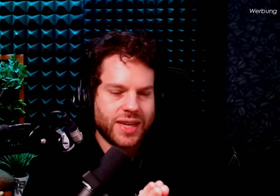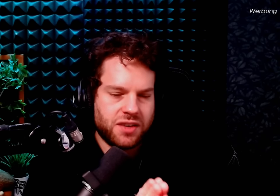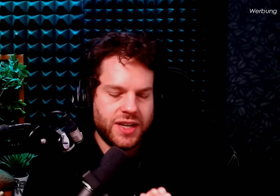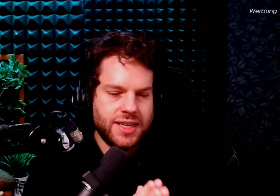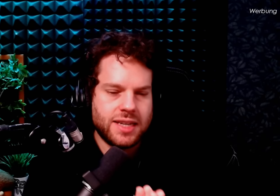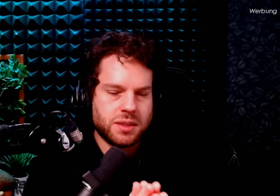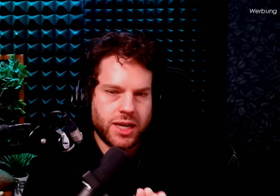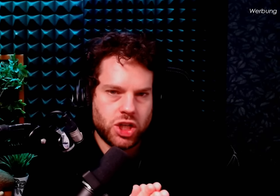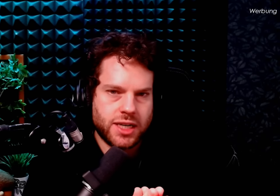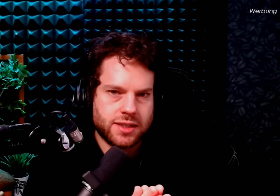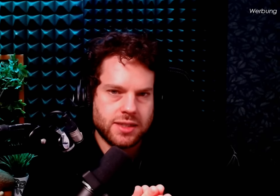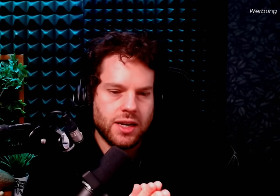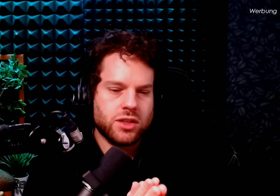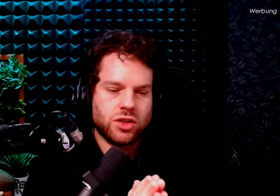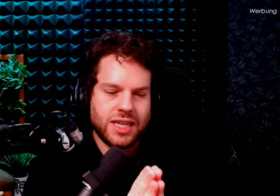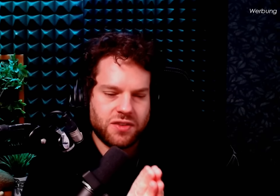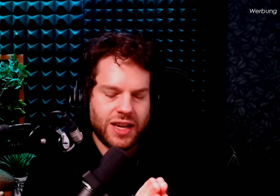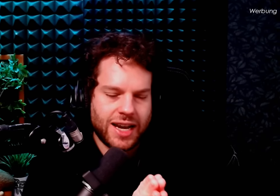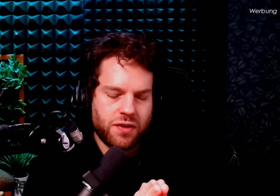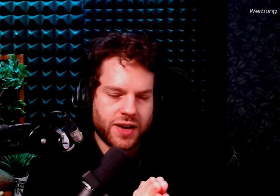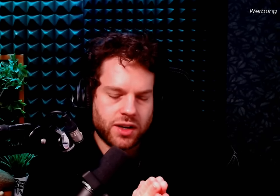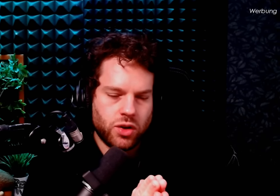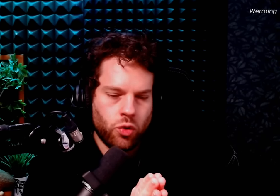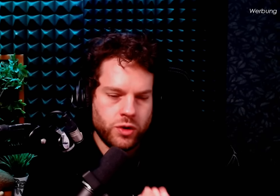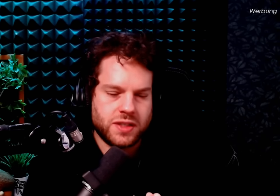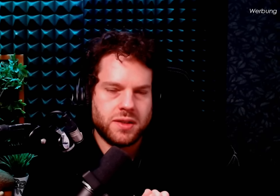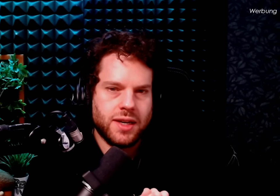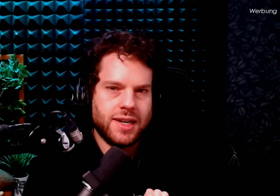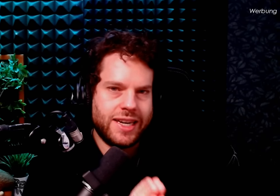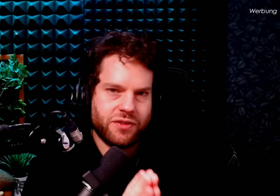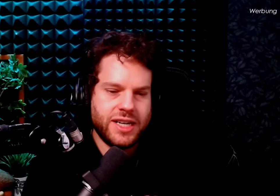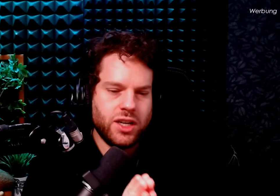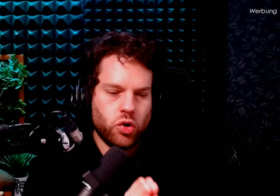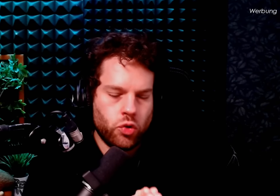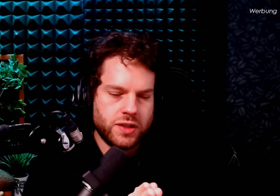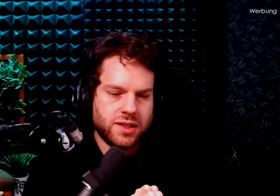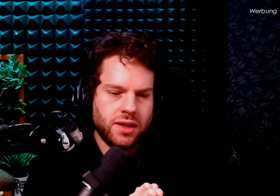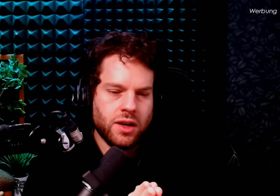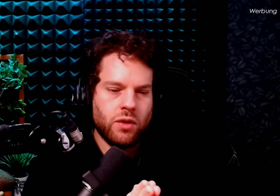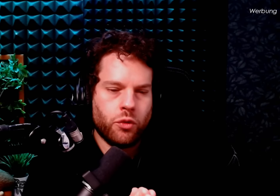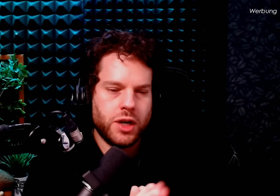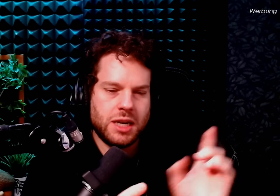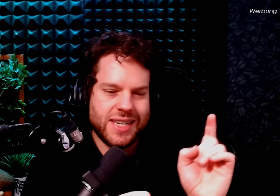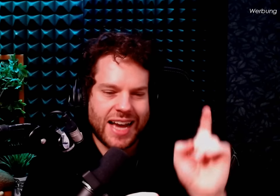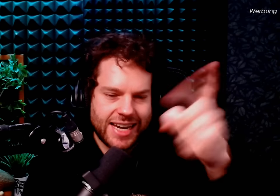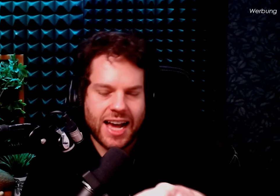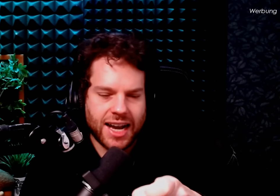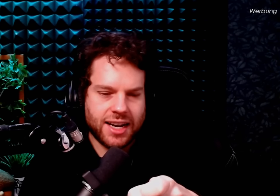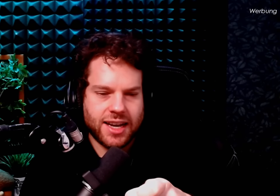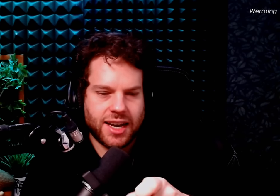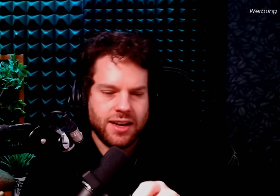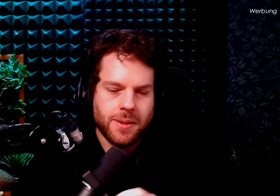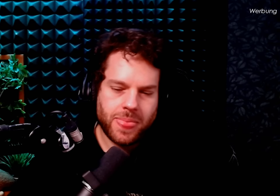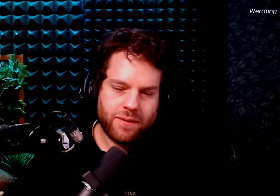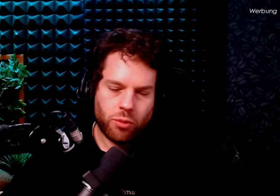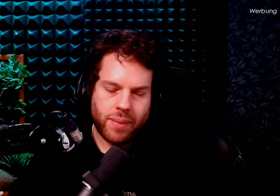Ich will nichts Menschliches, sondern ich will einfach eine Öse. Ich will eine Öse, wo ich mich einhaken kann, wo